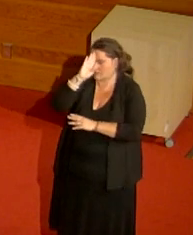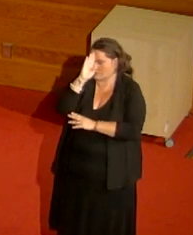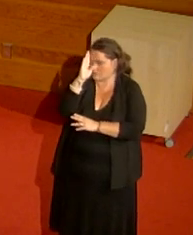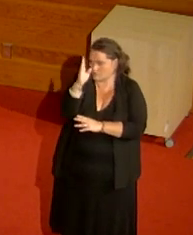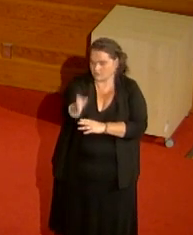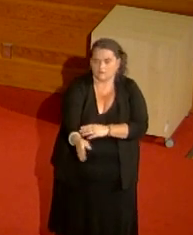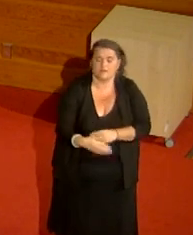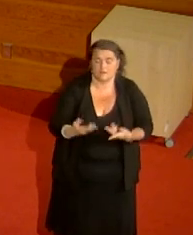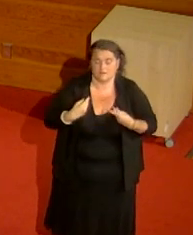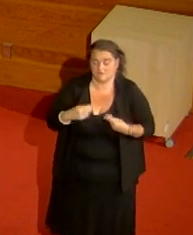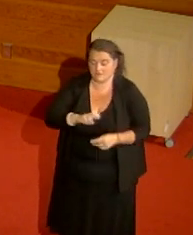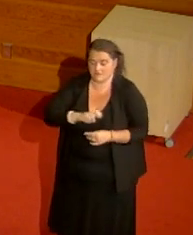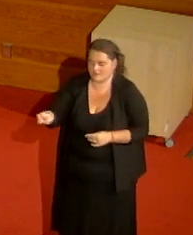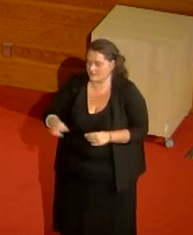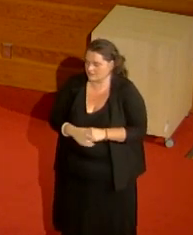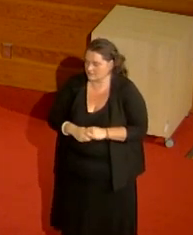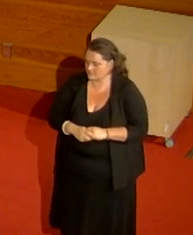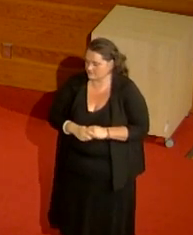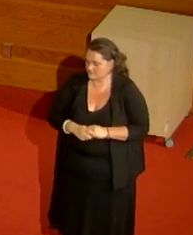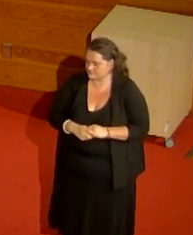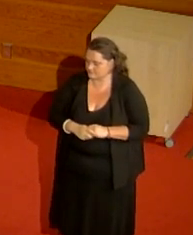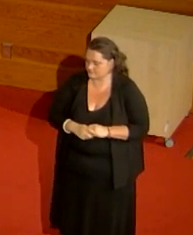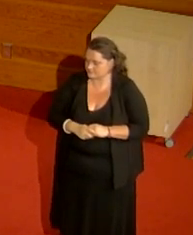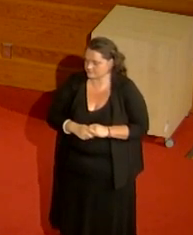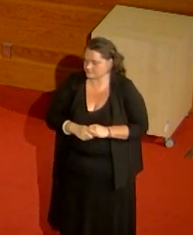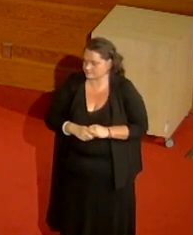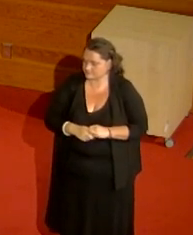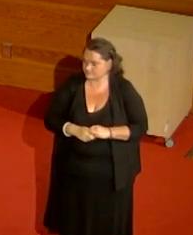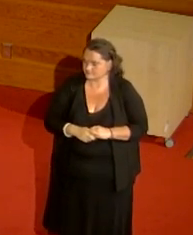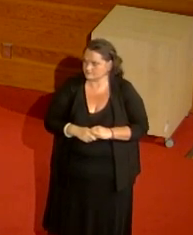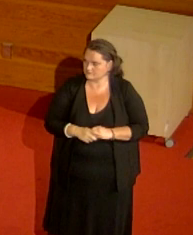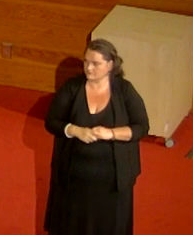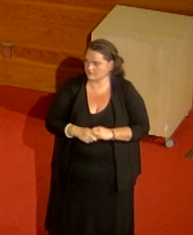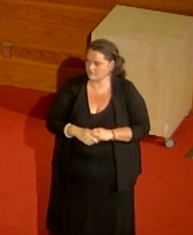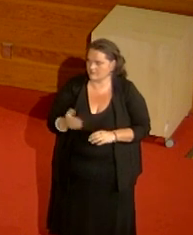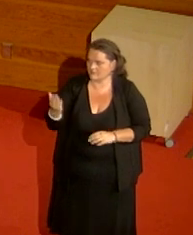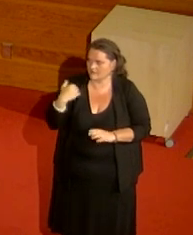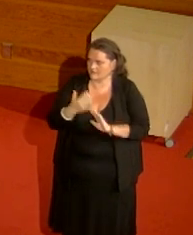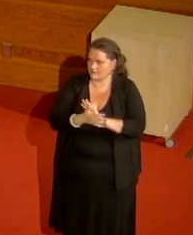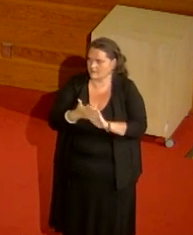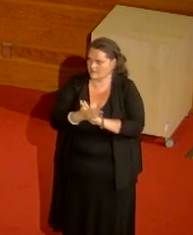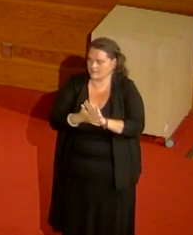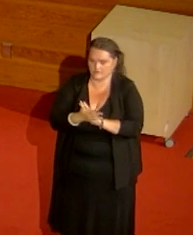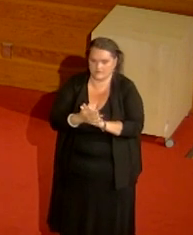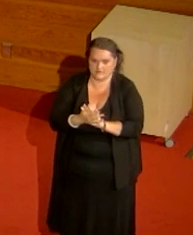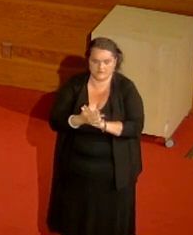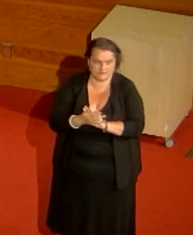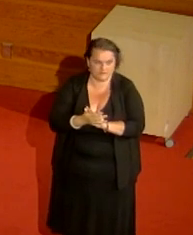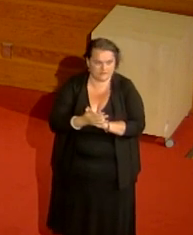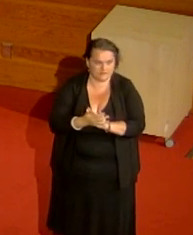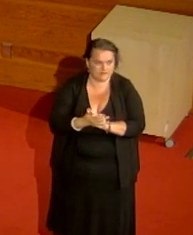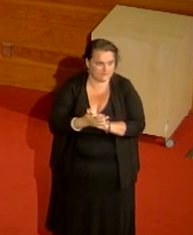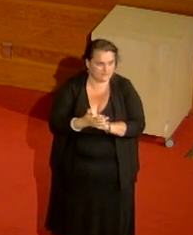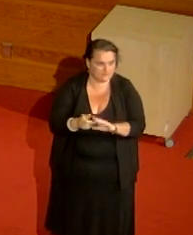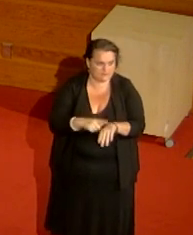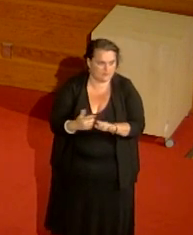vivencia que eh e otra vivencia antes hablábamos de de lo rápido que bueno que